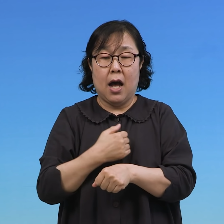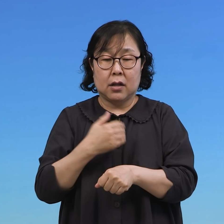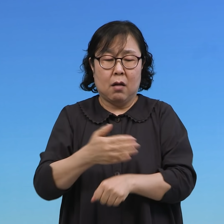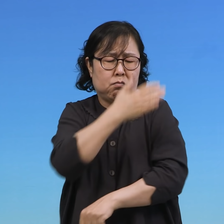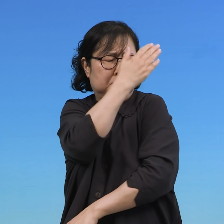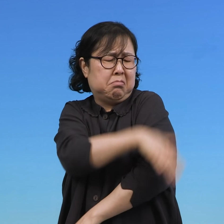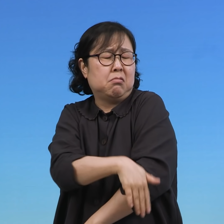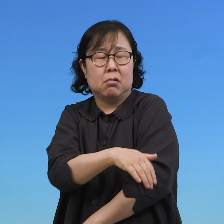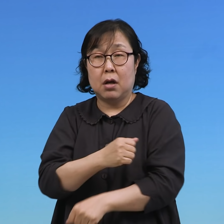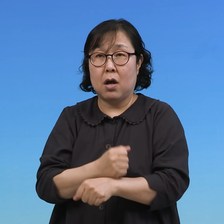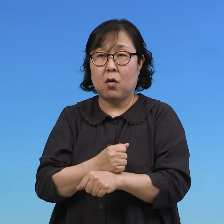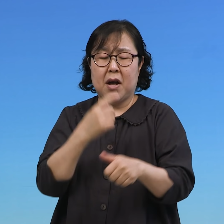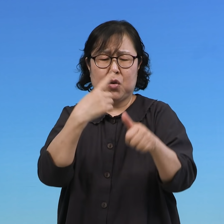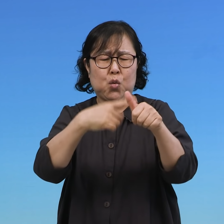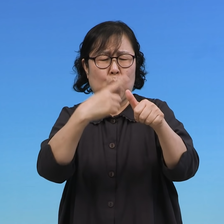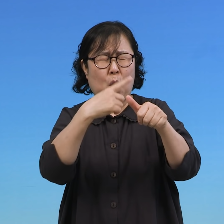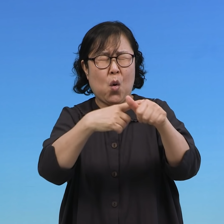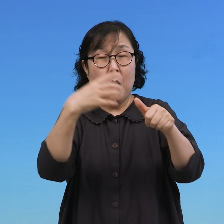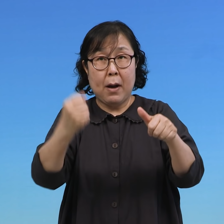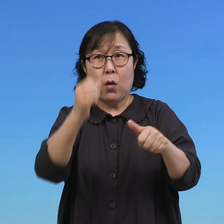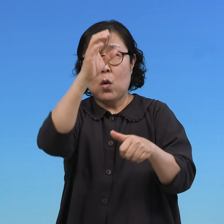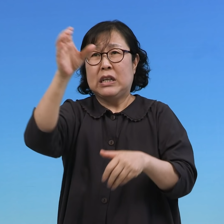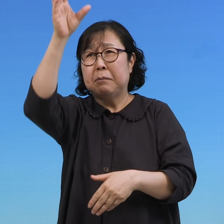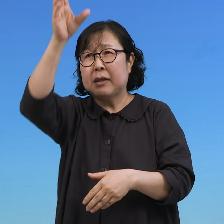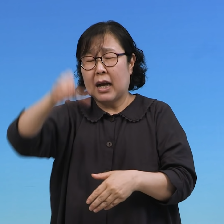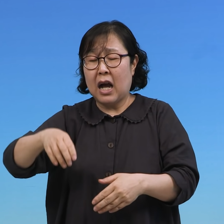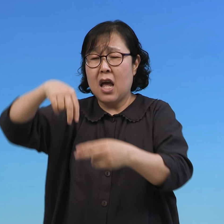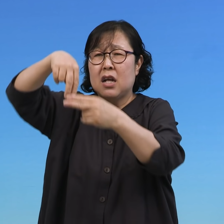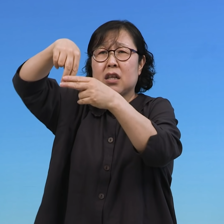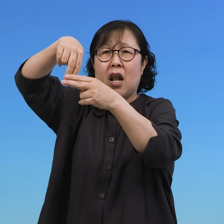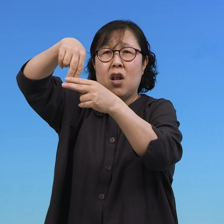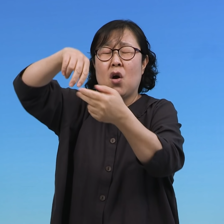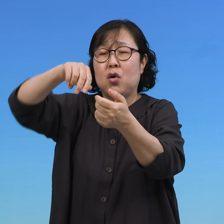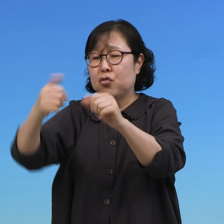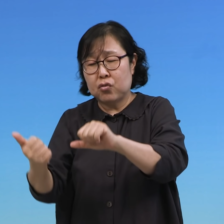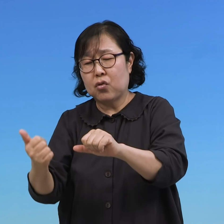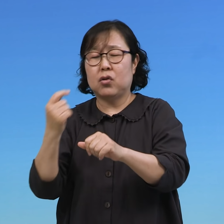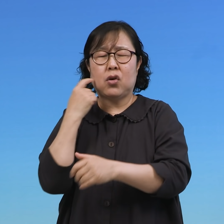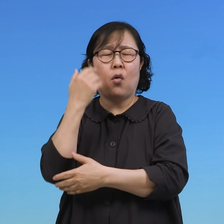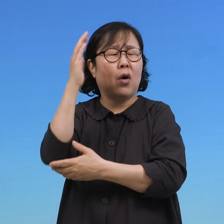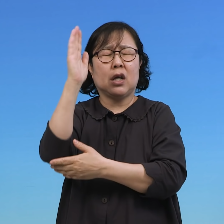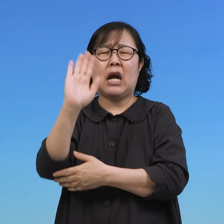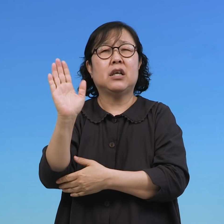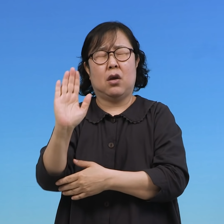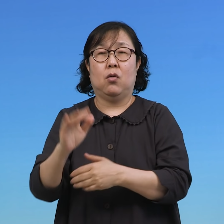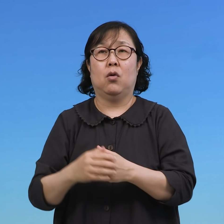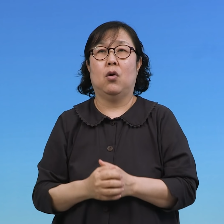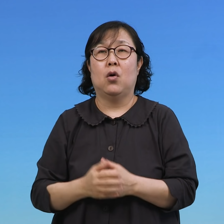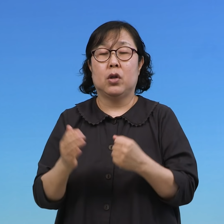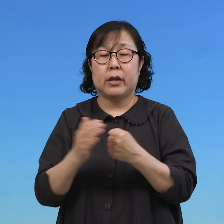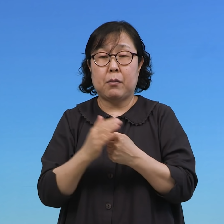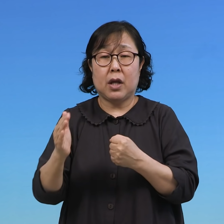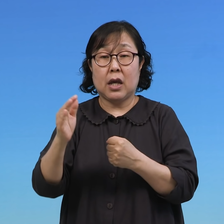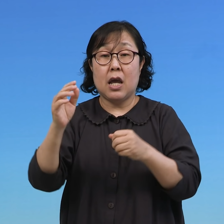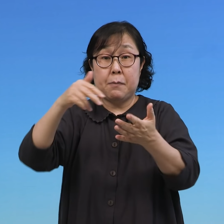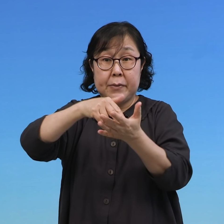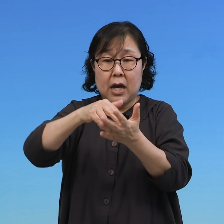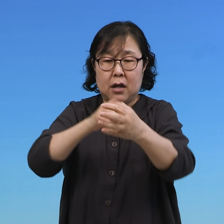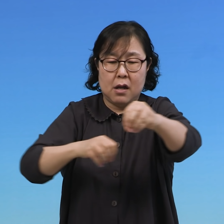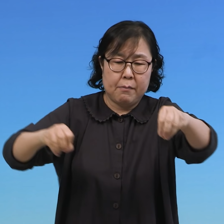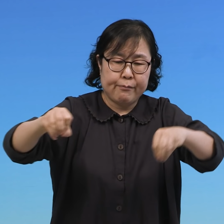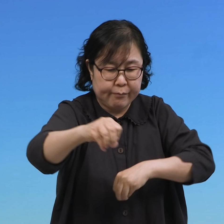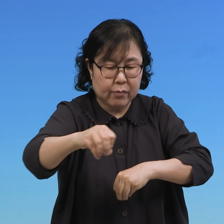그렇게 배척당하시고 조롱당하시고 십자가에서 그렇게 죽으시는 게 그게 어떻게 영광이냐고요. 그래서 역설인